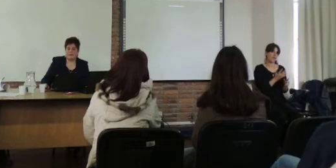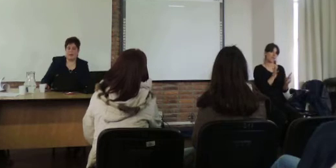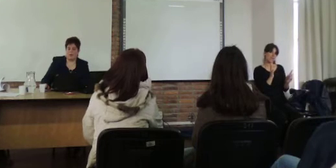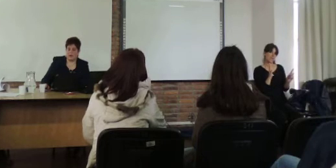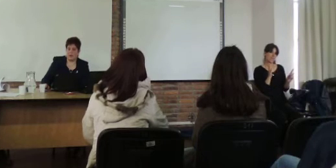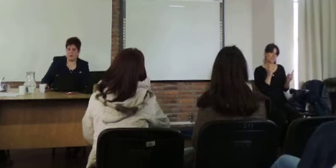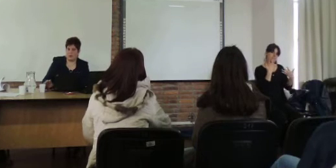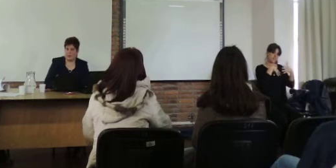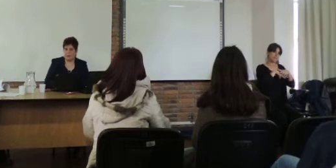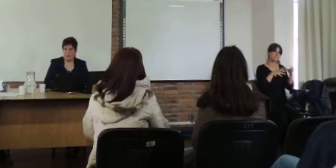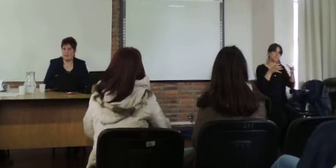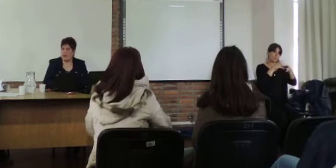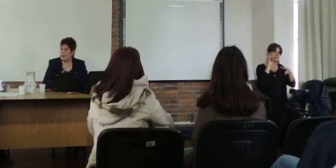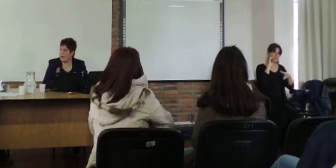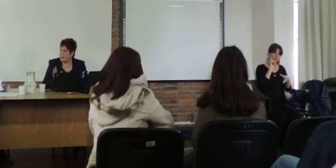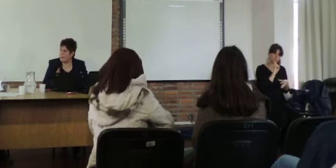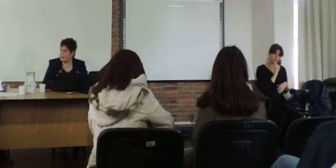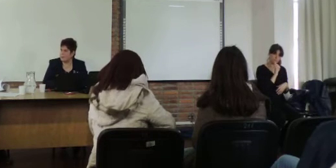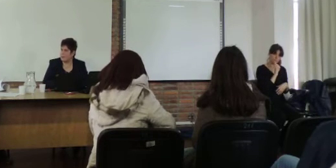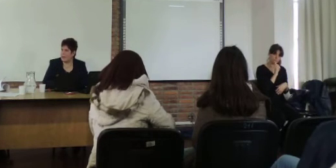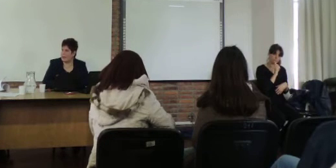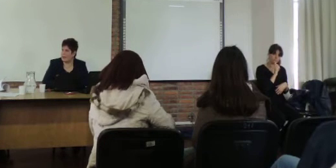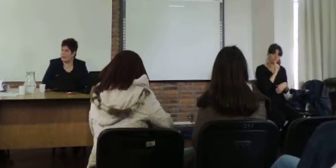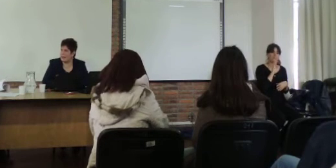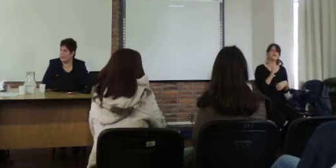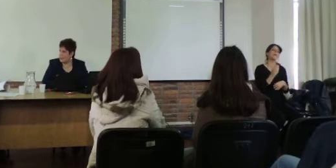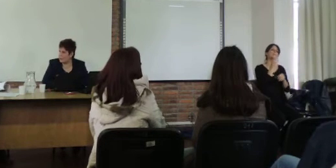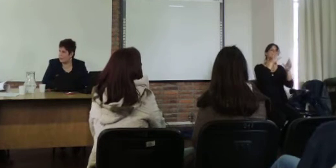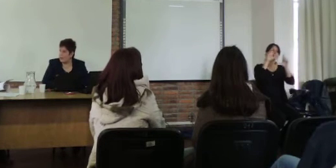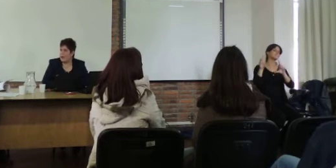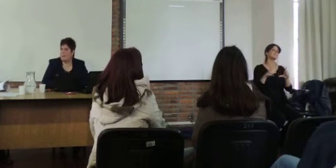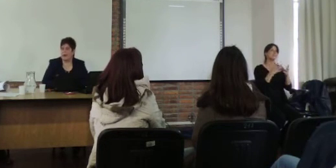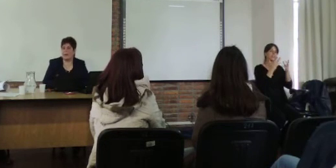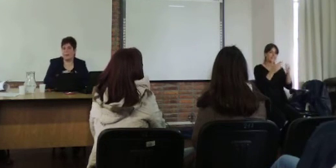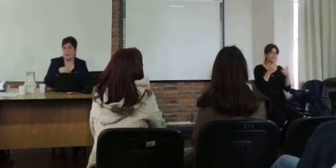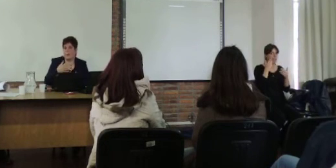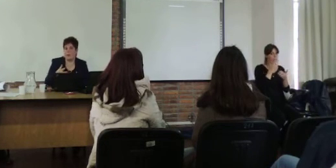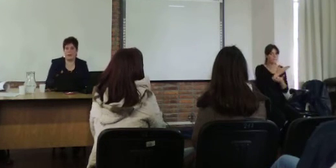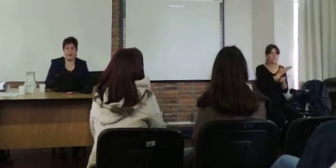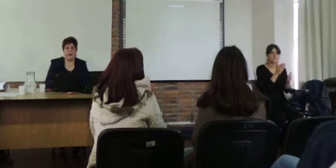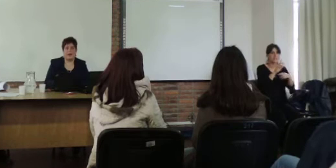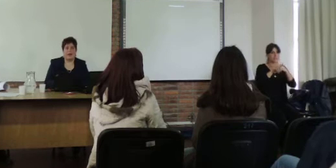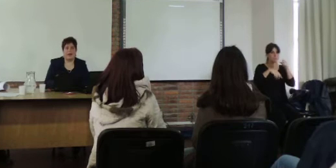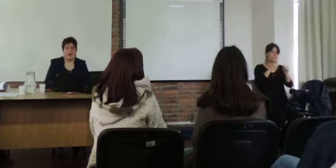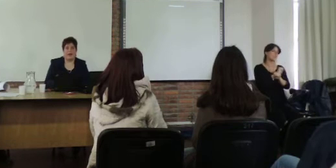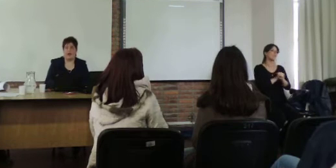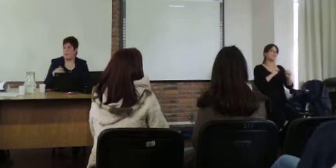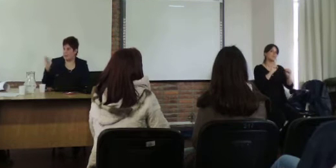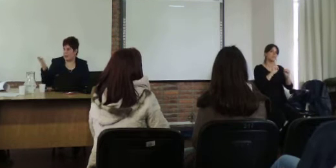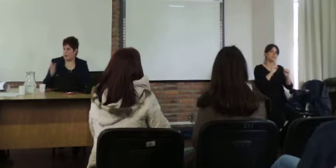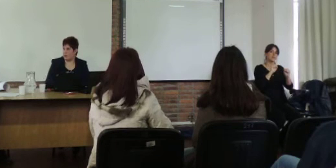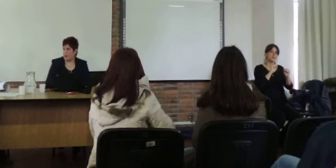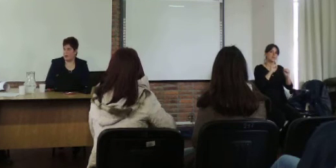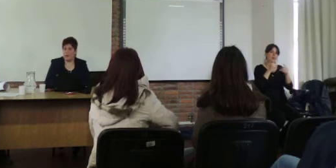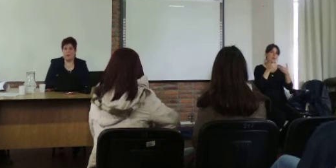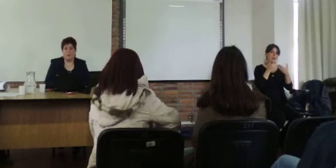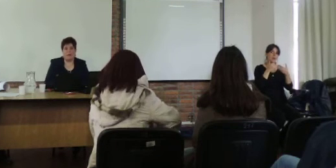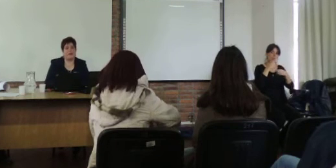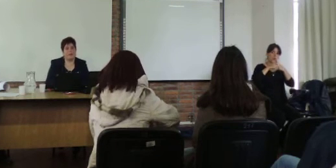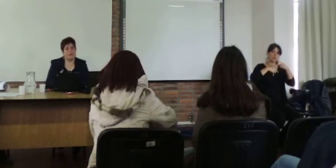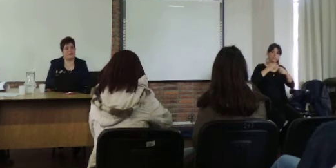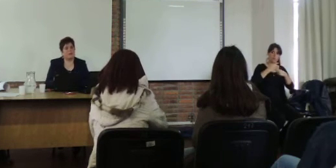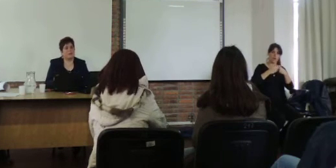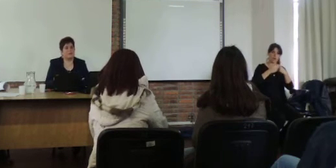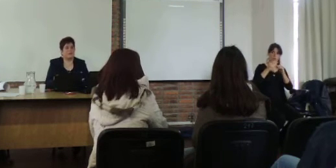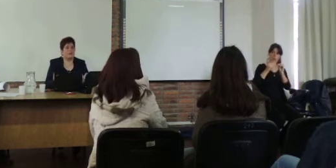integrante de la comunidad sorda. Esa fue la breve presentación que quería hacer al inicio, para después poder continuar con la